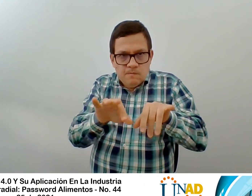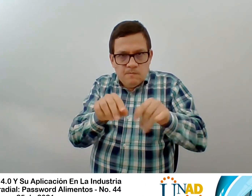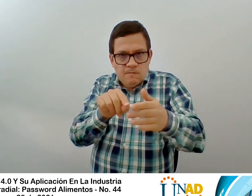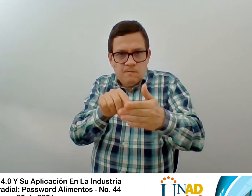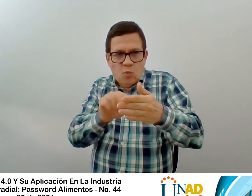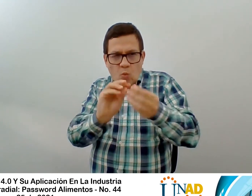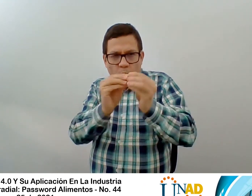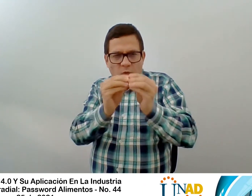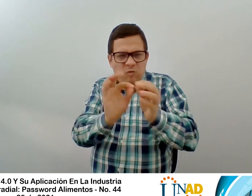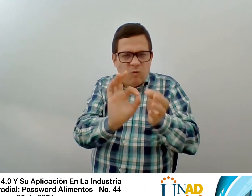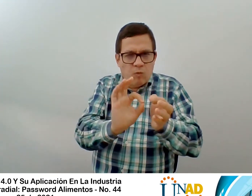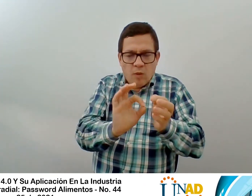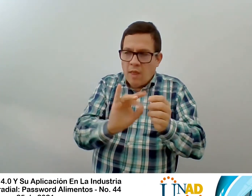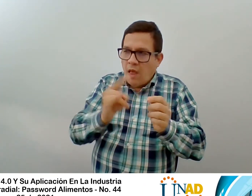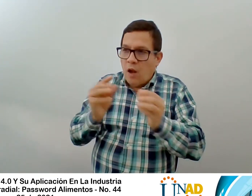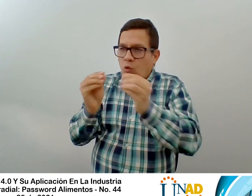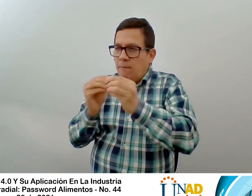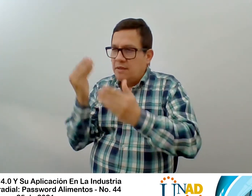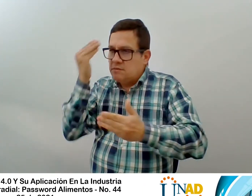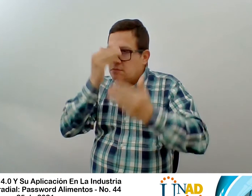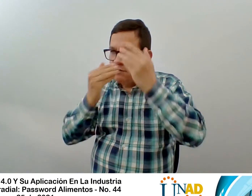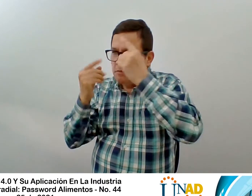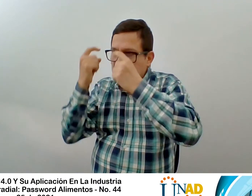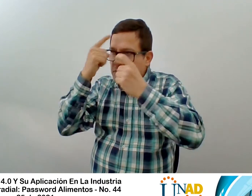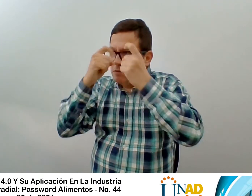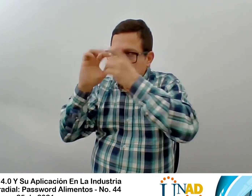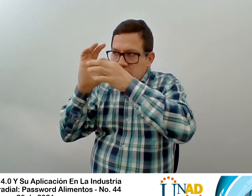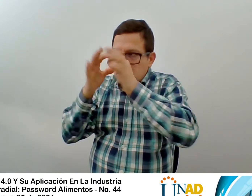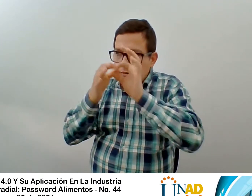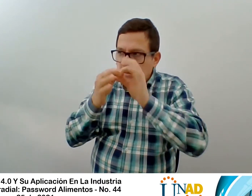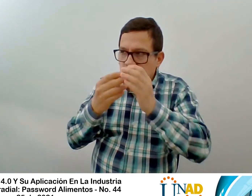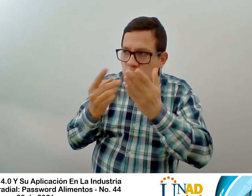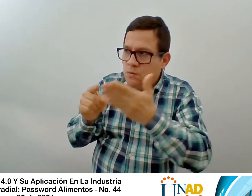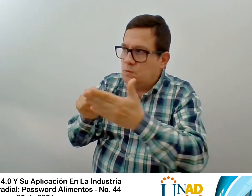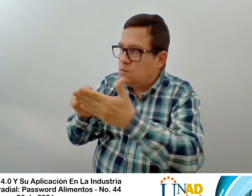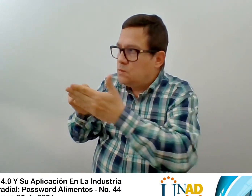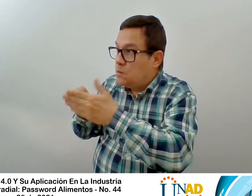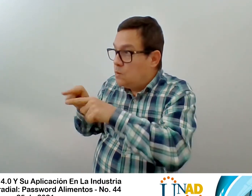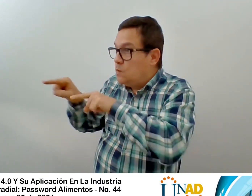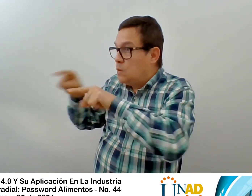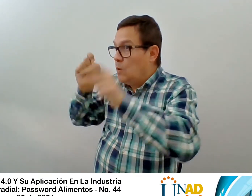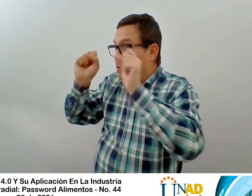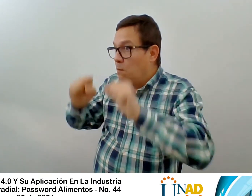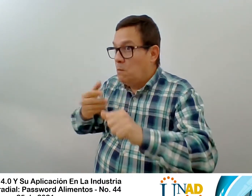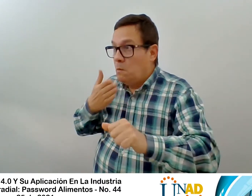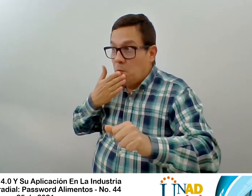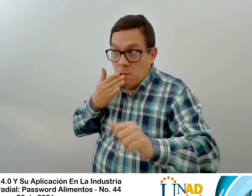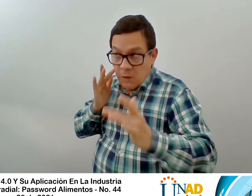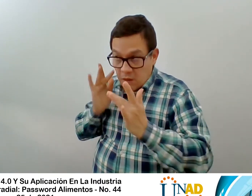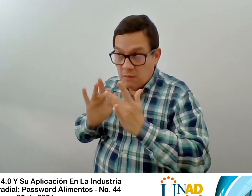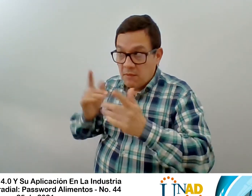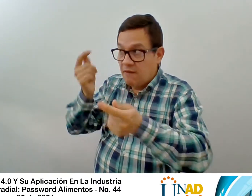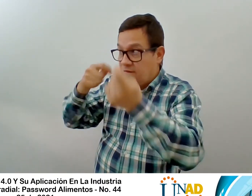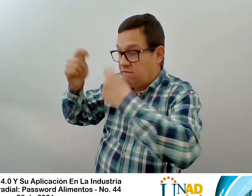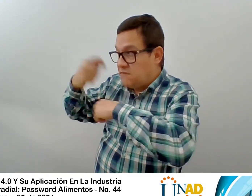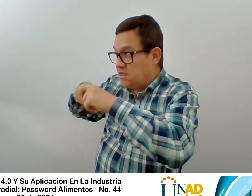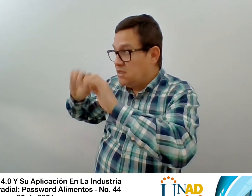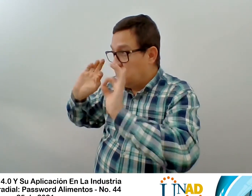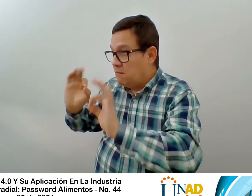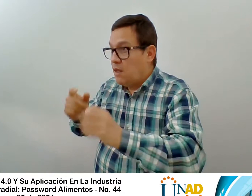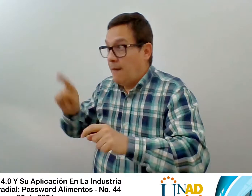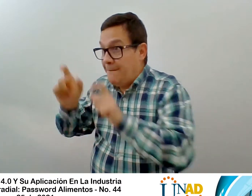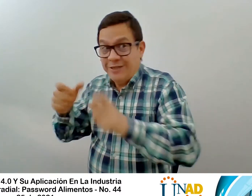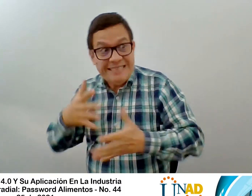consumo innecesario de recursos, sino para un análisis del posible mercado de mi producto. Así que en general, en cualquiera de